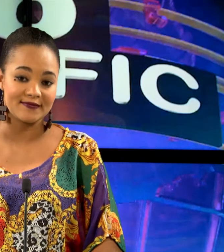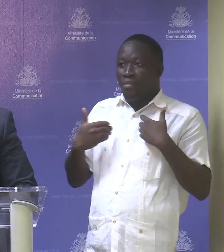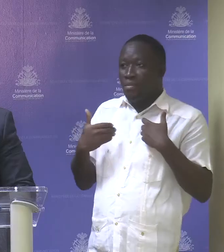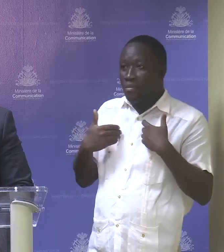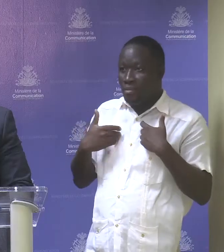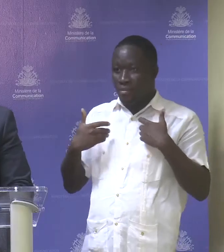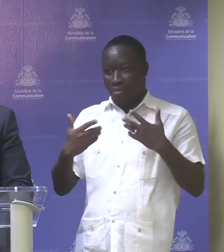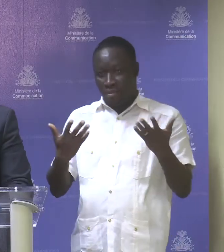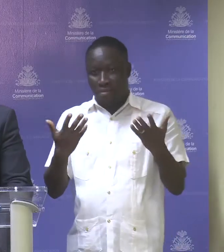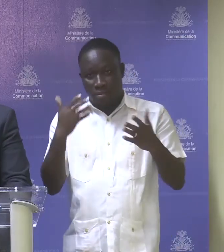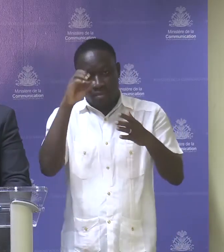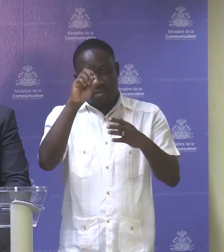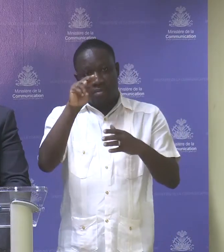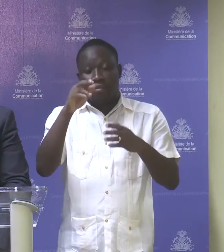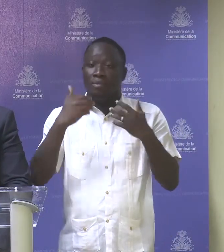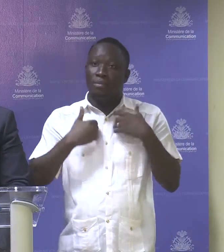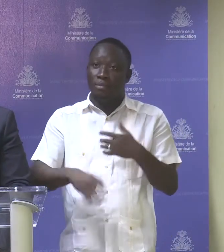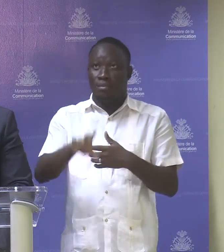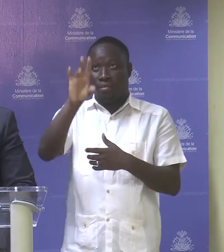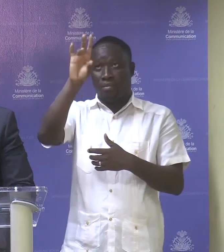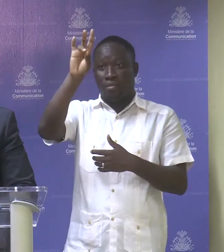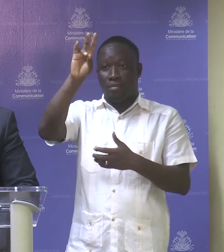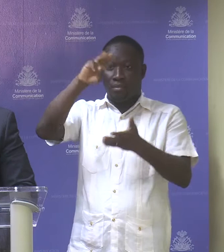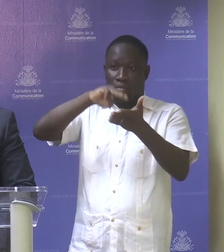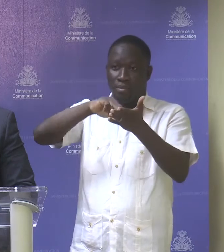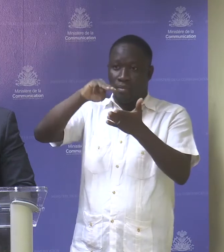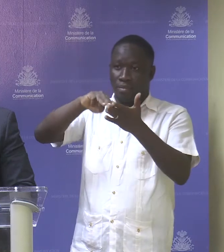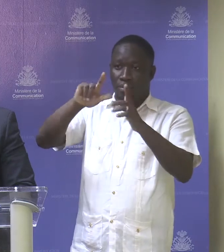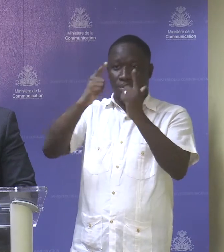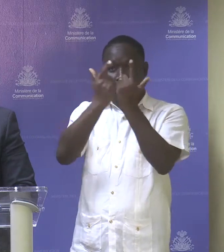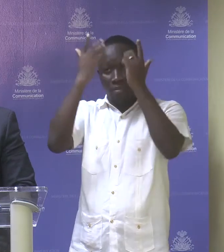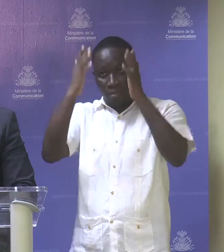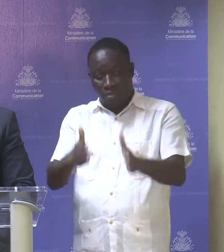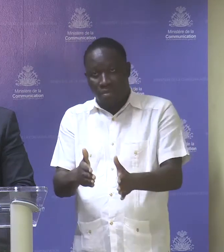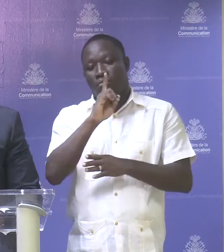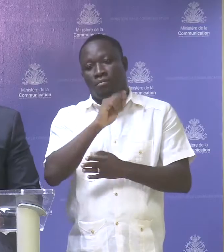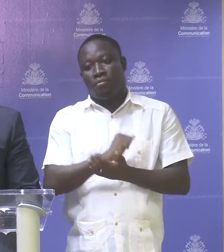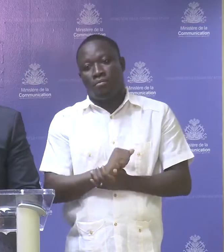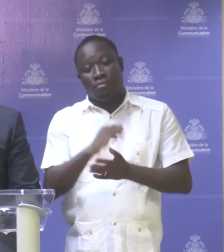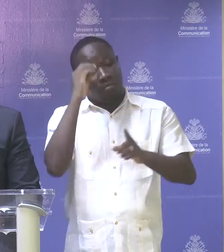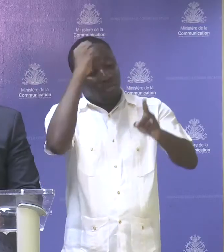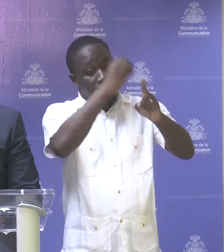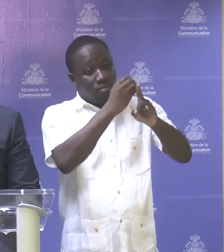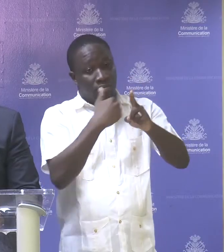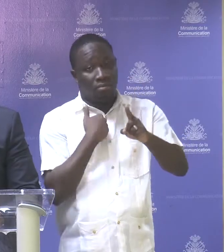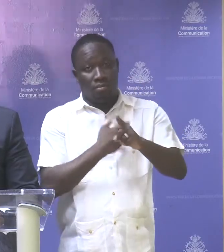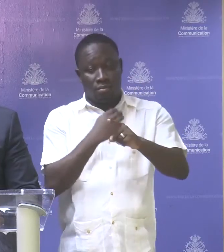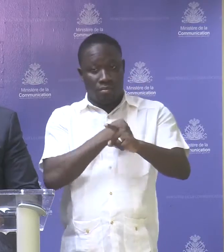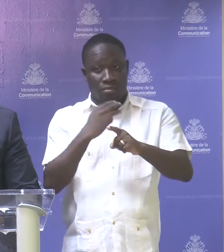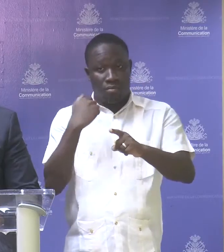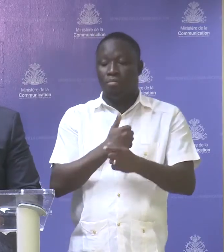nous suivre. Aujourd'hui, nous avons presque 7 millions de citoyens qui ont enregistré dans la base de données. Nous. Objectif non, mission